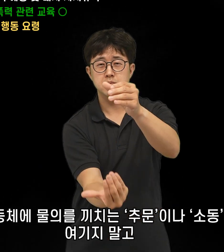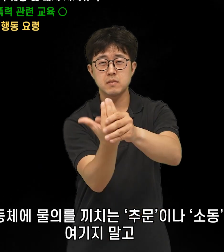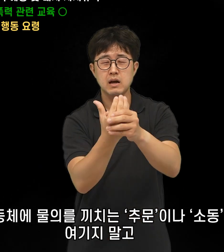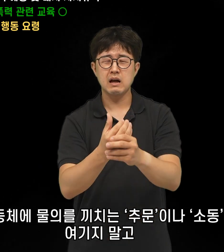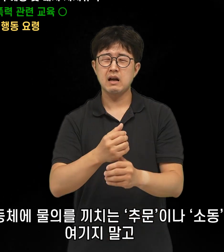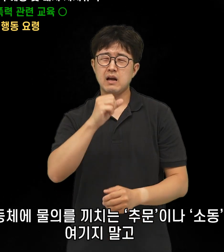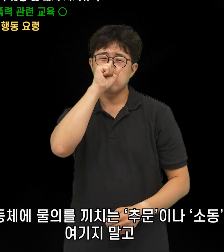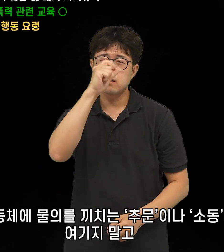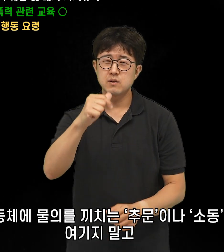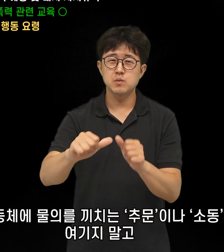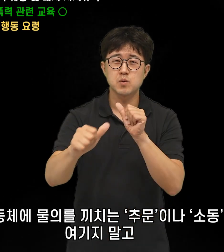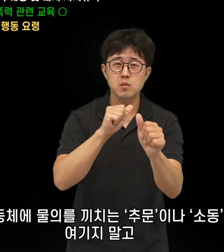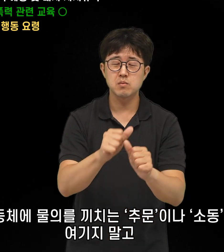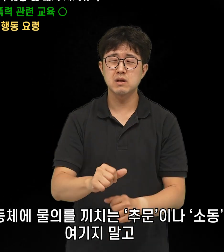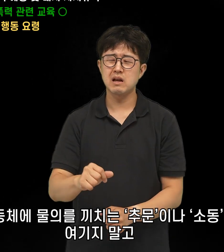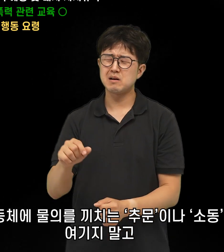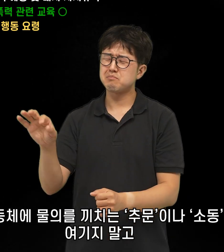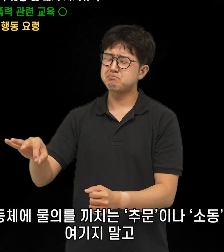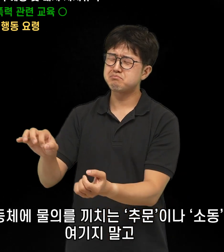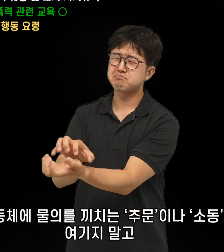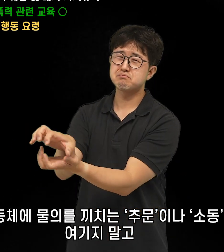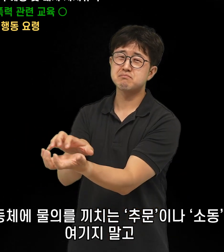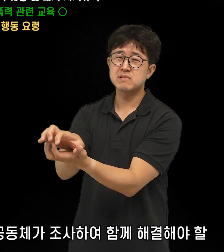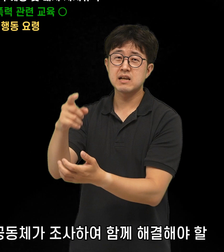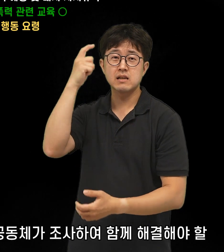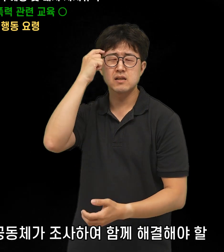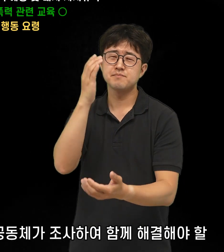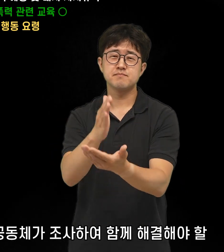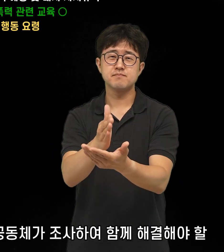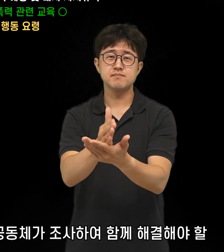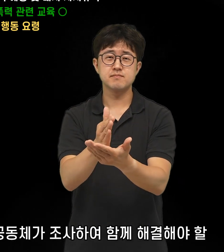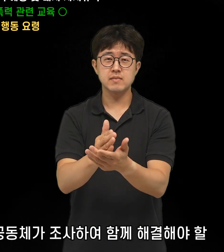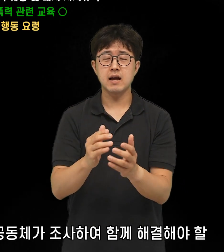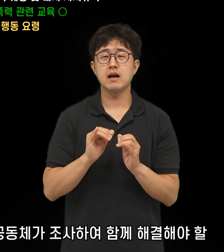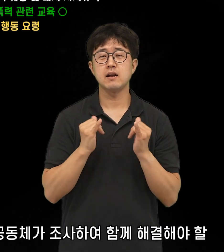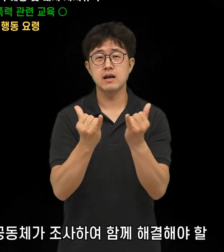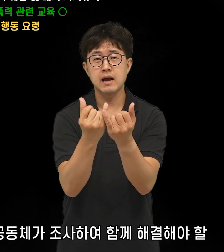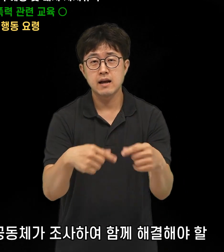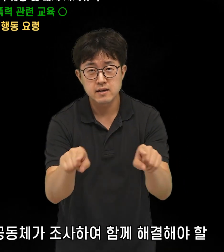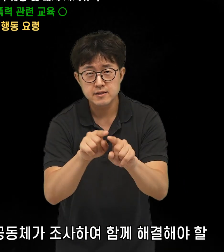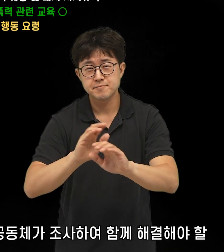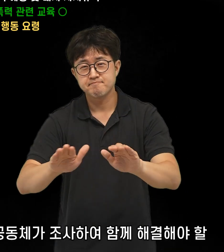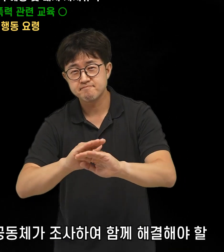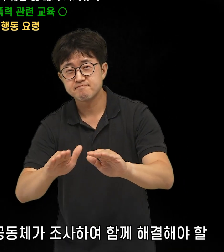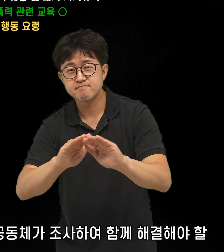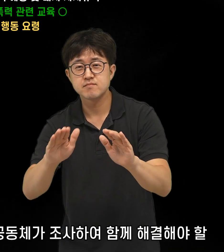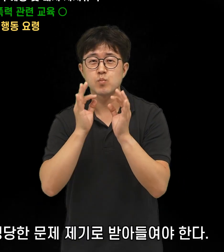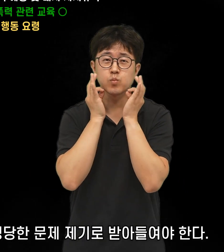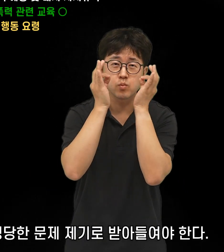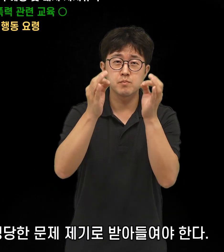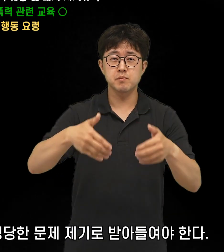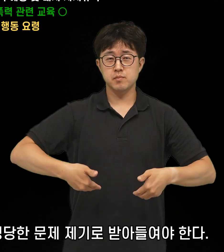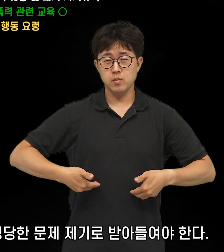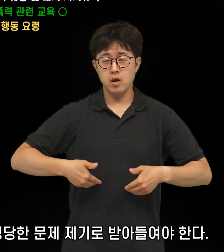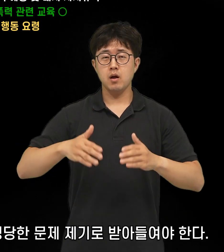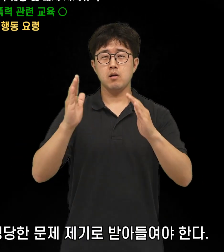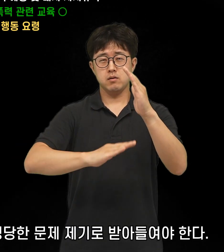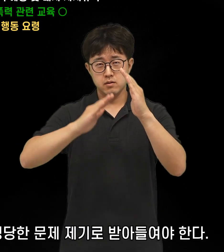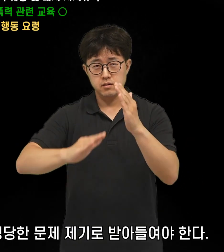추문이나 소동으로 여기지 말고 공동체가 조사하여 함께 해결해야 할 정당한 문제 제기로